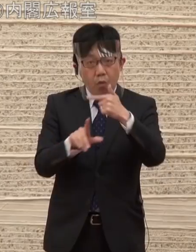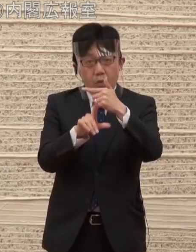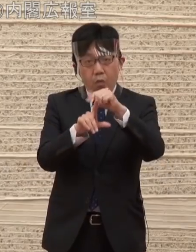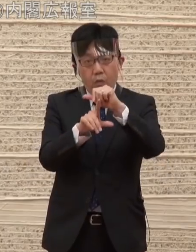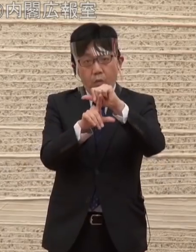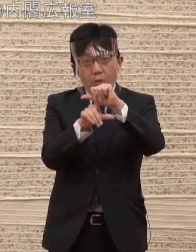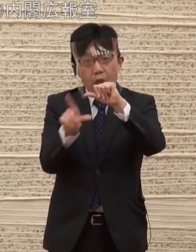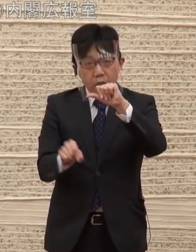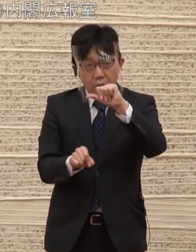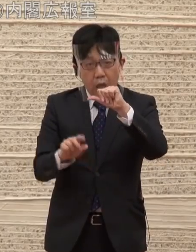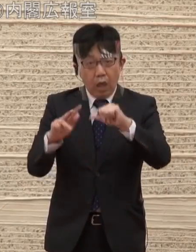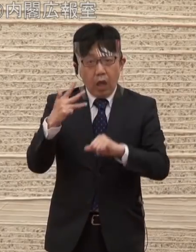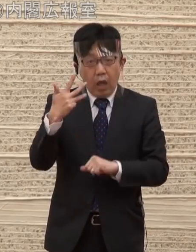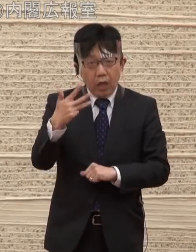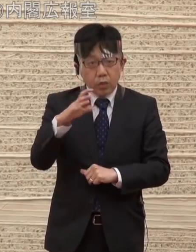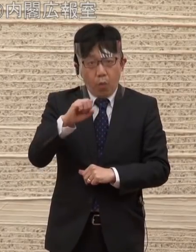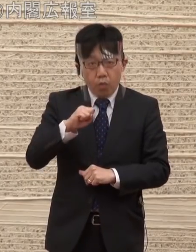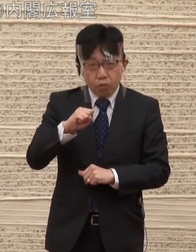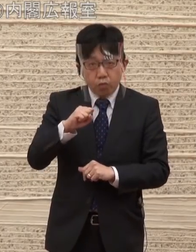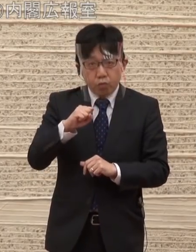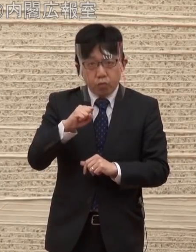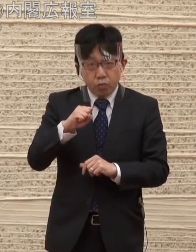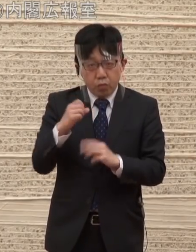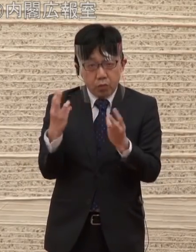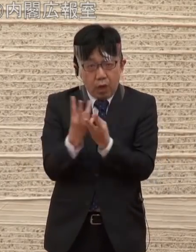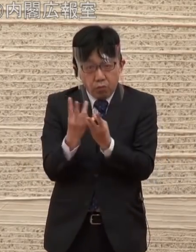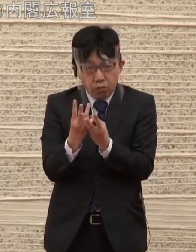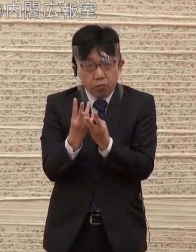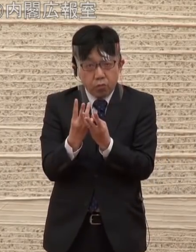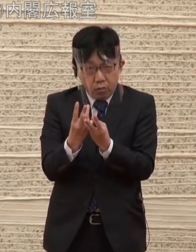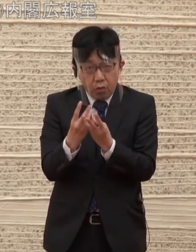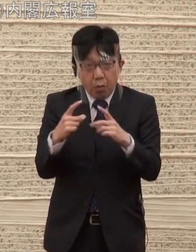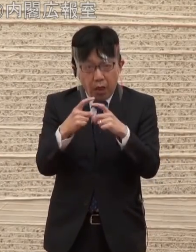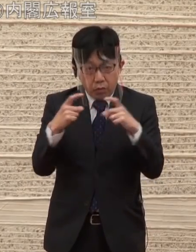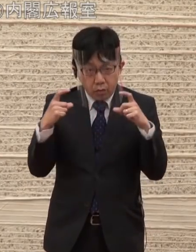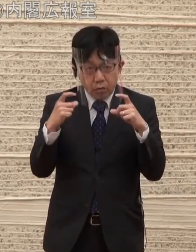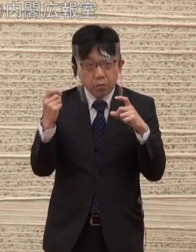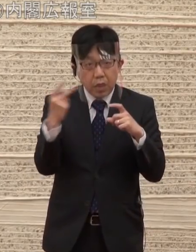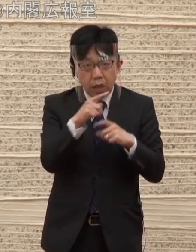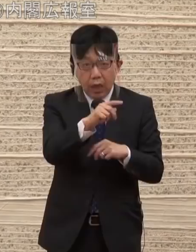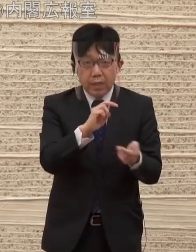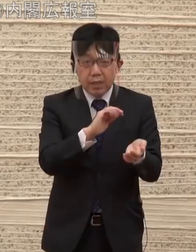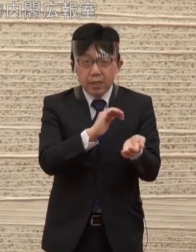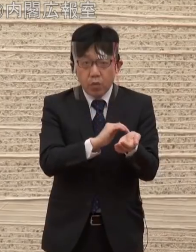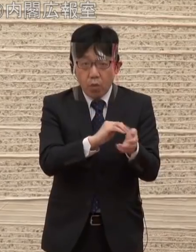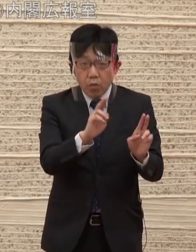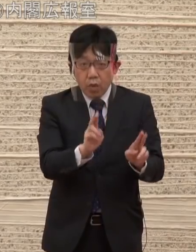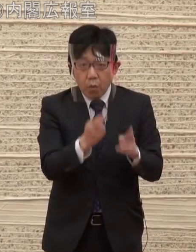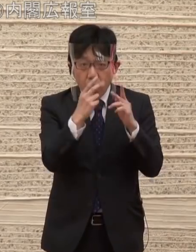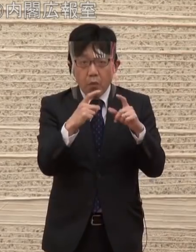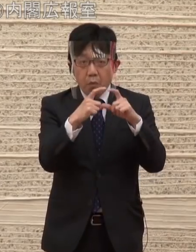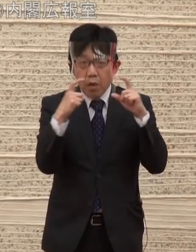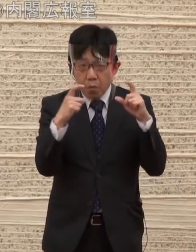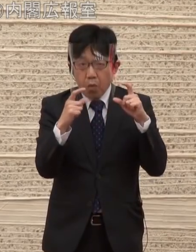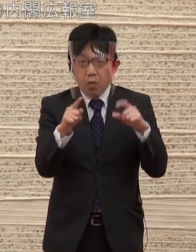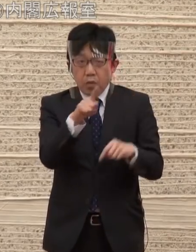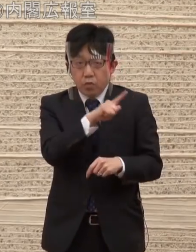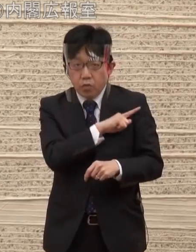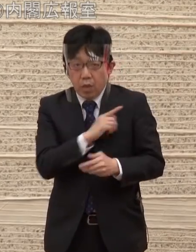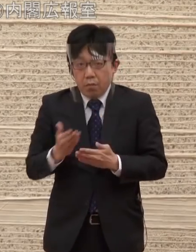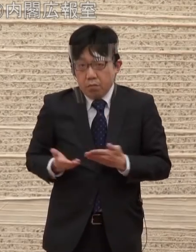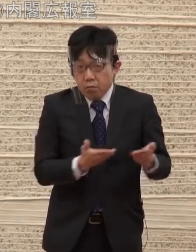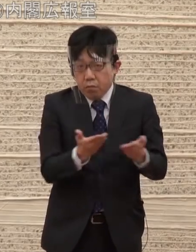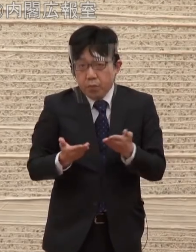できる見込みでありますがこのうち医療機関向けのサージカルマスクを優先的に供給していることも踏まえれば